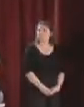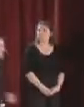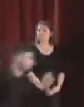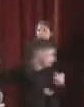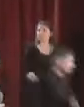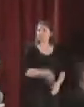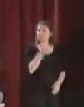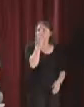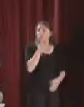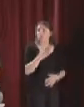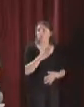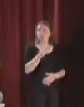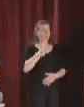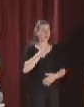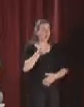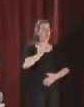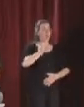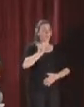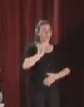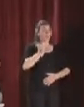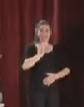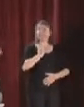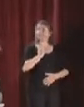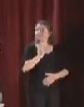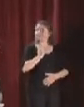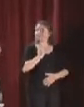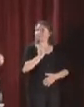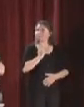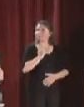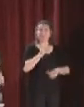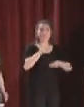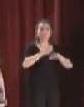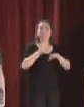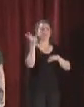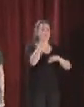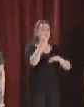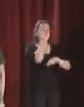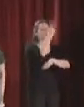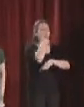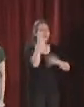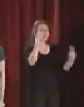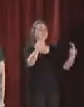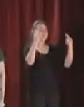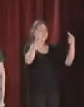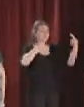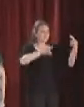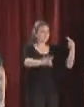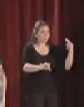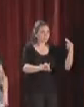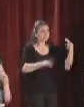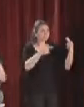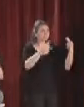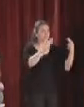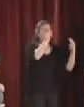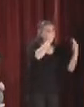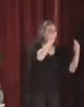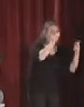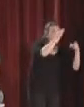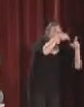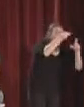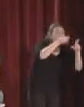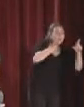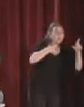Bueno, simplemente quería aproveitar para que lles vísemos a cara e que supésemos en Lugo a quen temos que poñerlle a